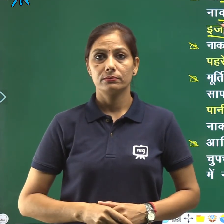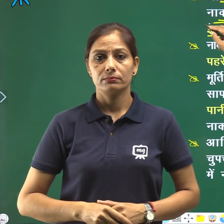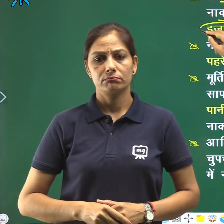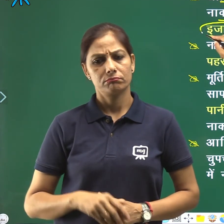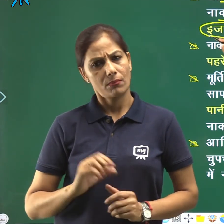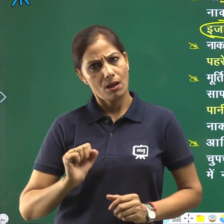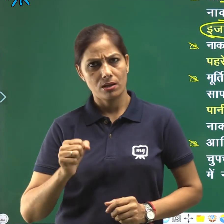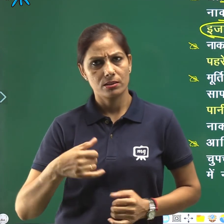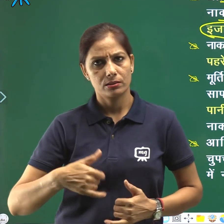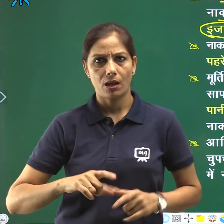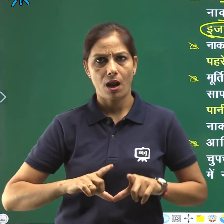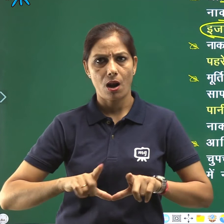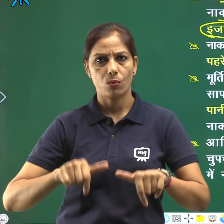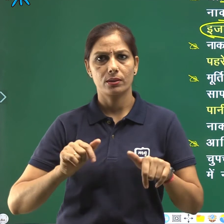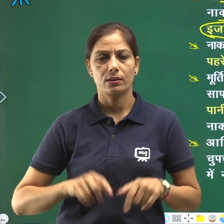इजाज़त दे दी गई।